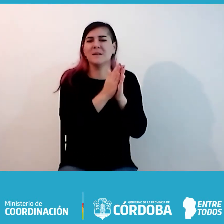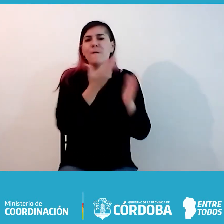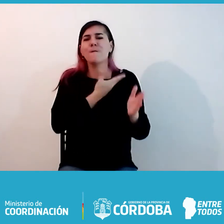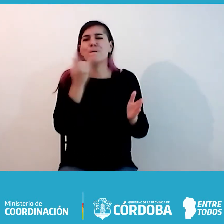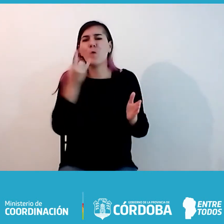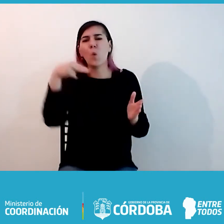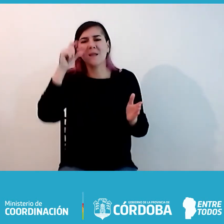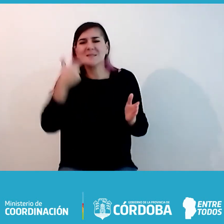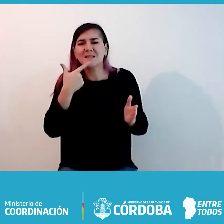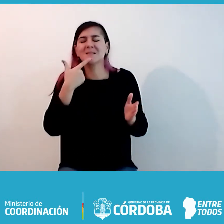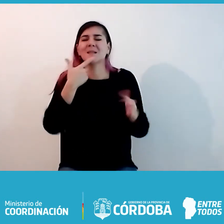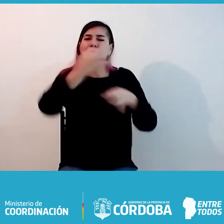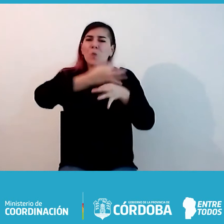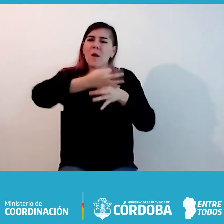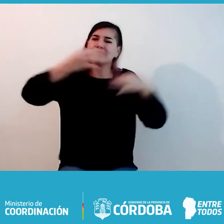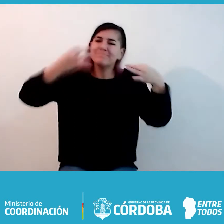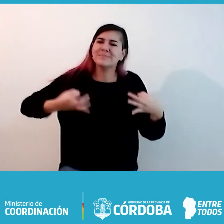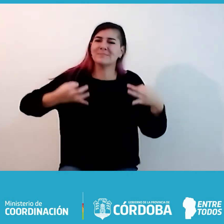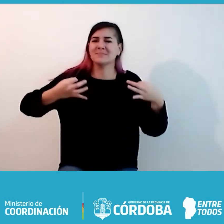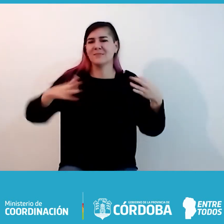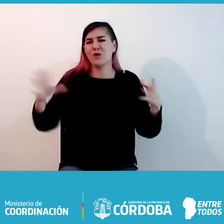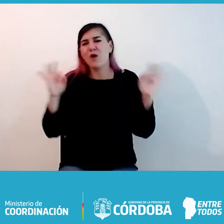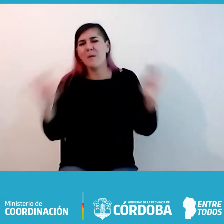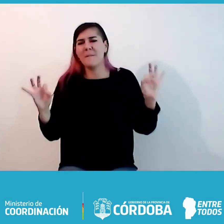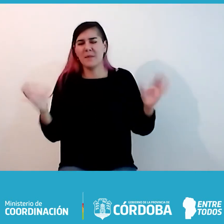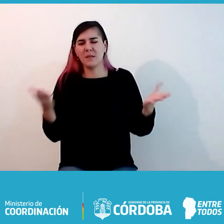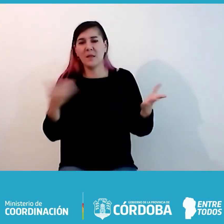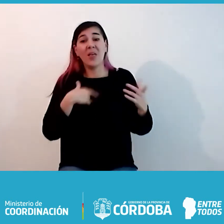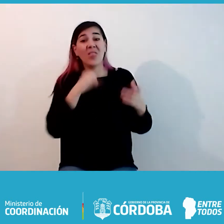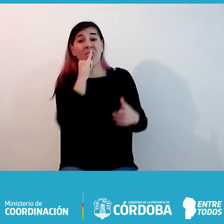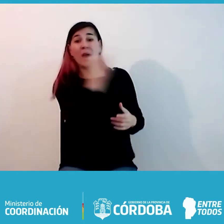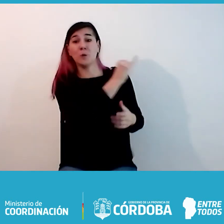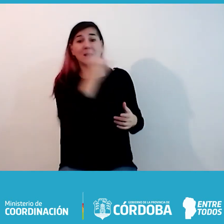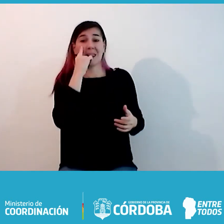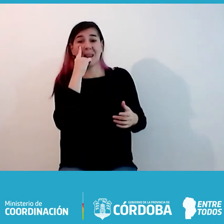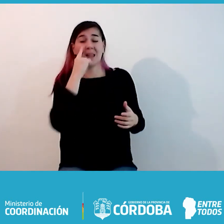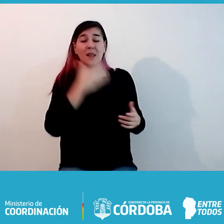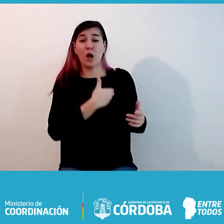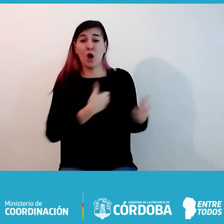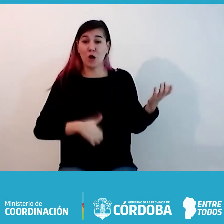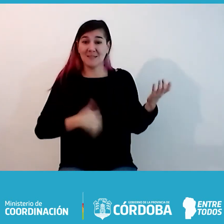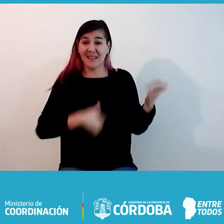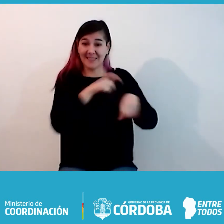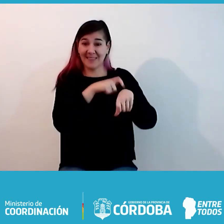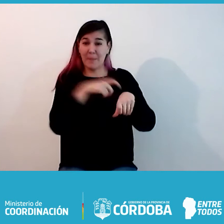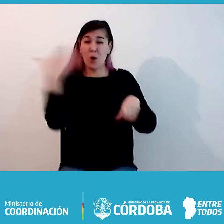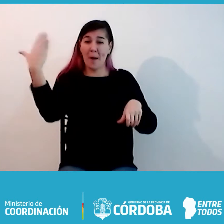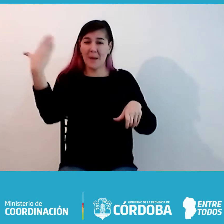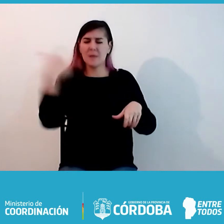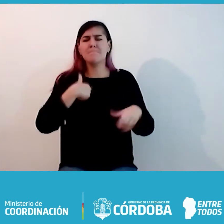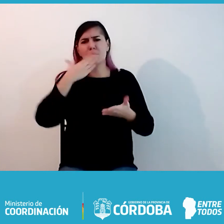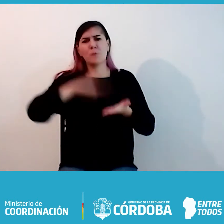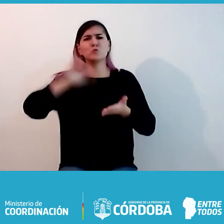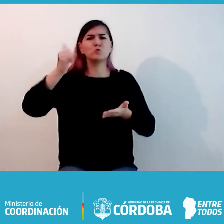ambulancia, escuelas dignamente conformadas y equipadas. Denuncia que el intendente de Cosquín, hace 2 años, en tiempo de campaña, prometió un centro de